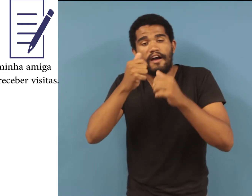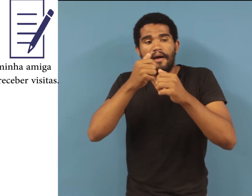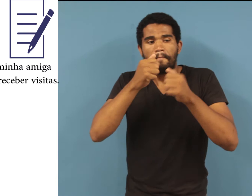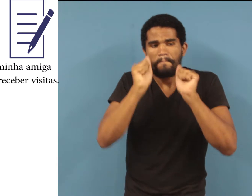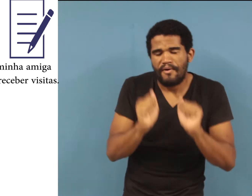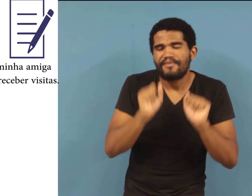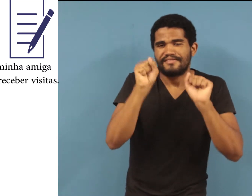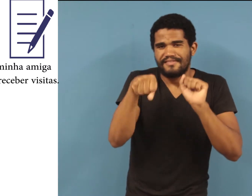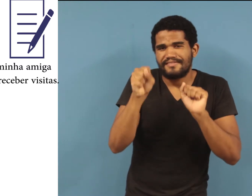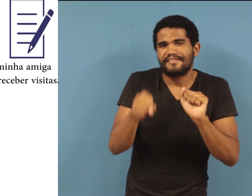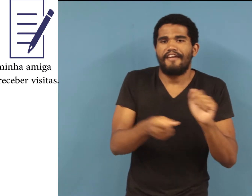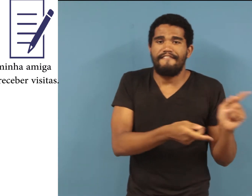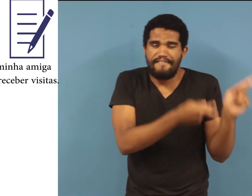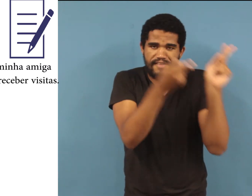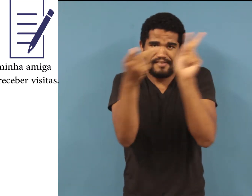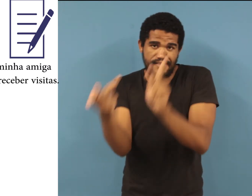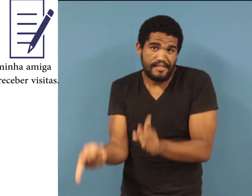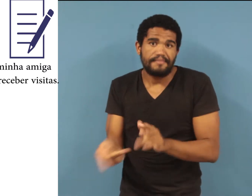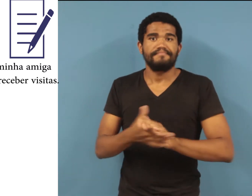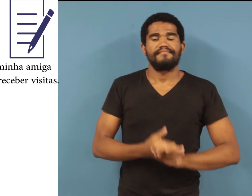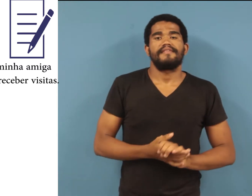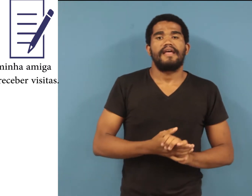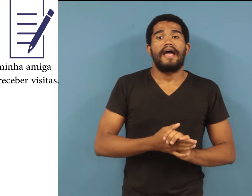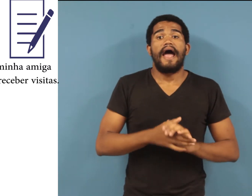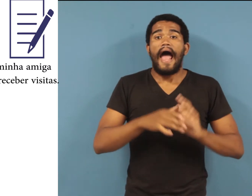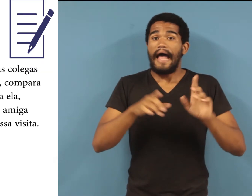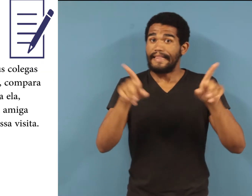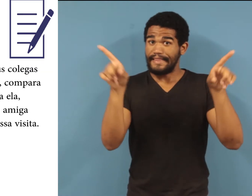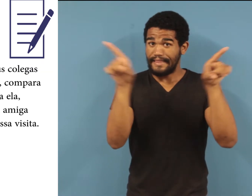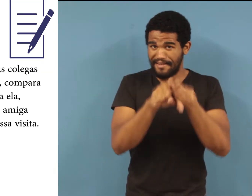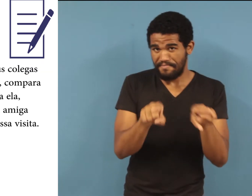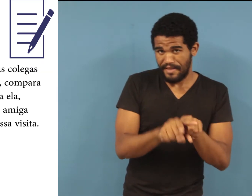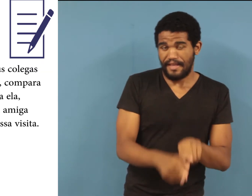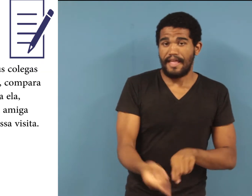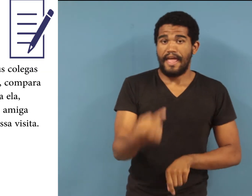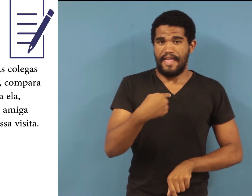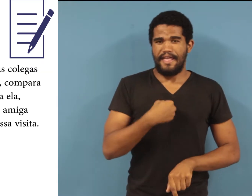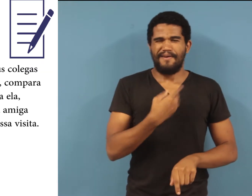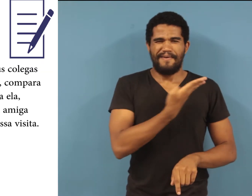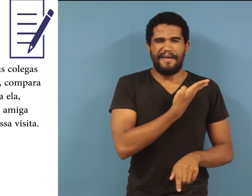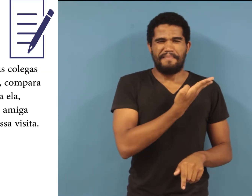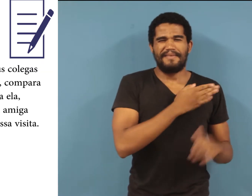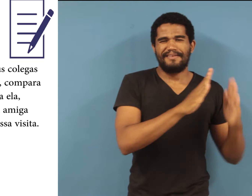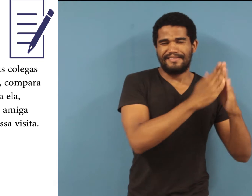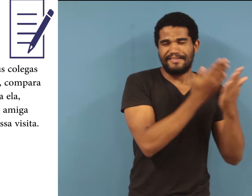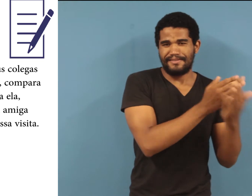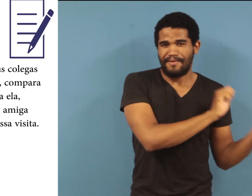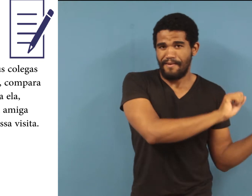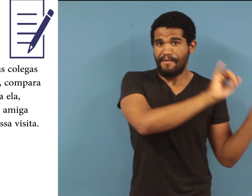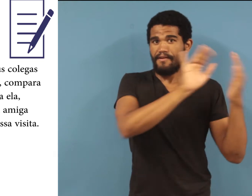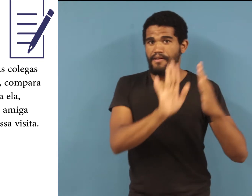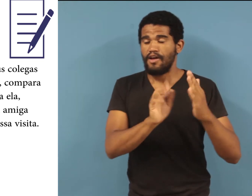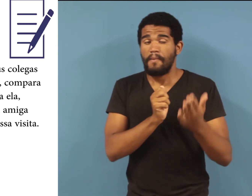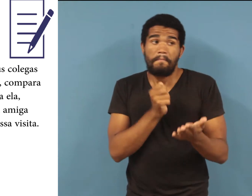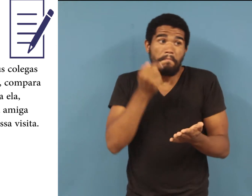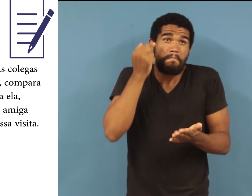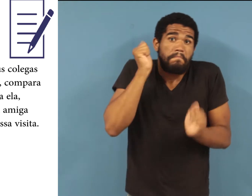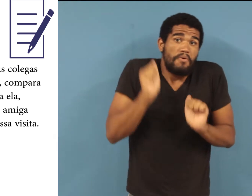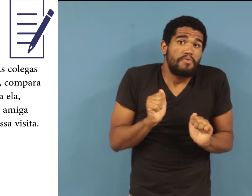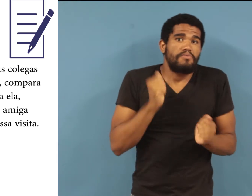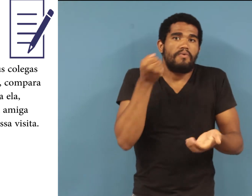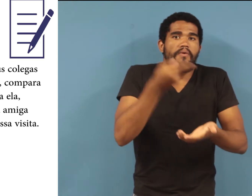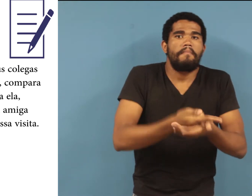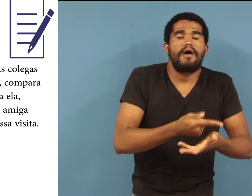receber visitas. Além disso, eu e meus colegas vamos provavelmente comprar um presente para